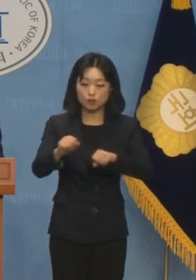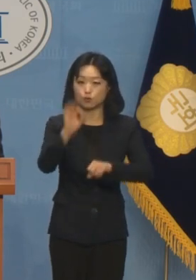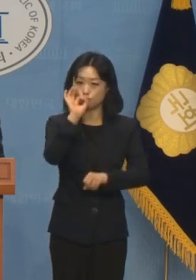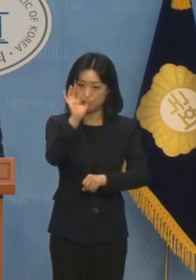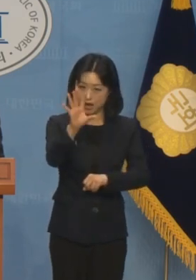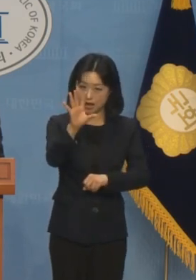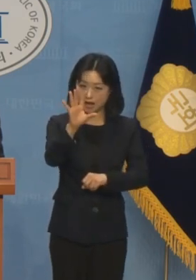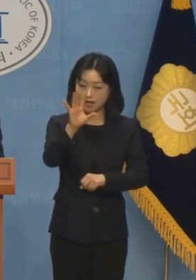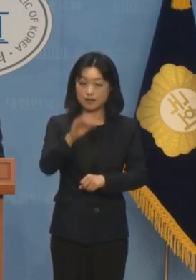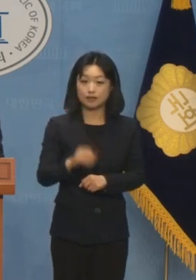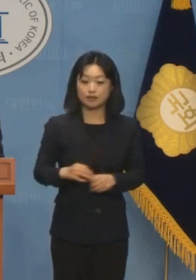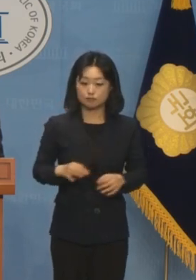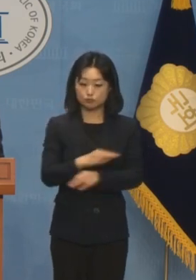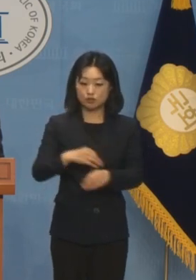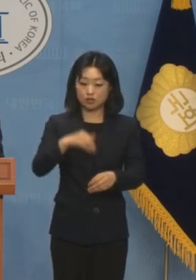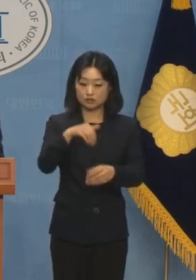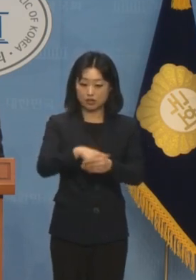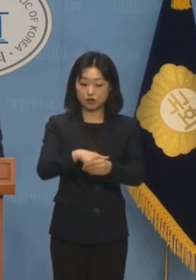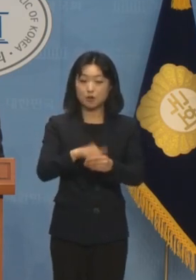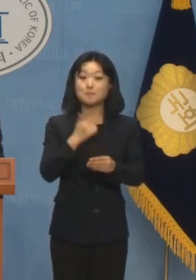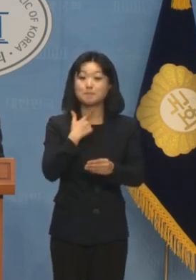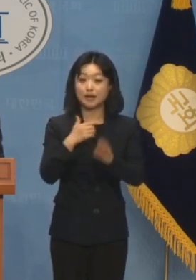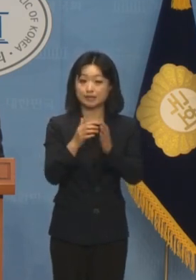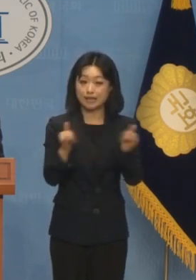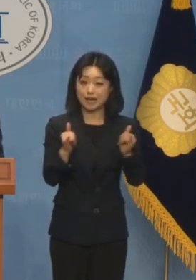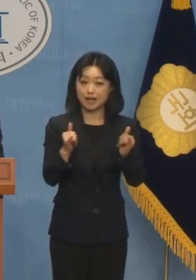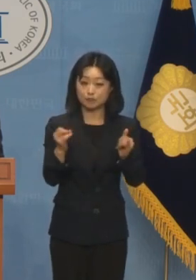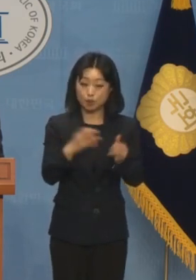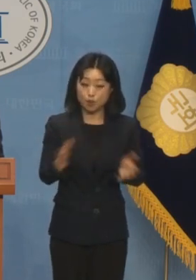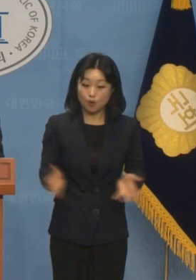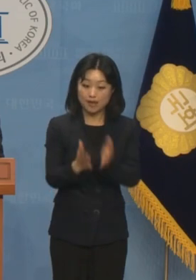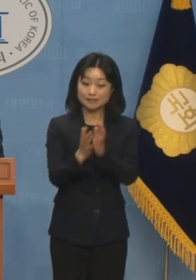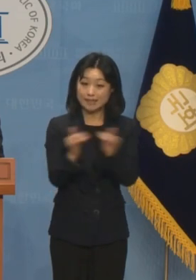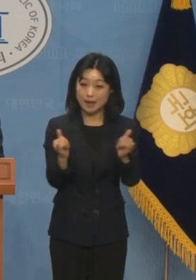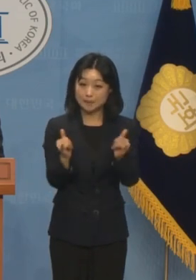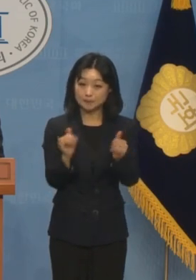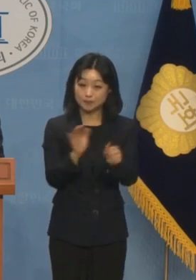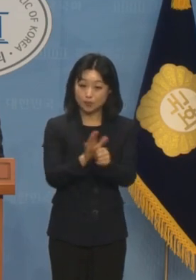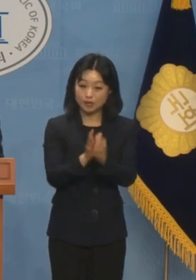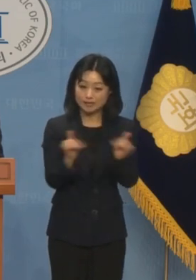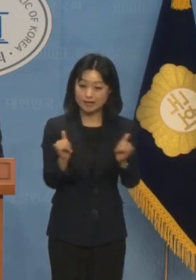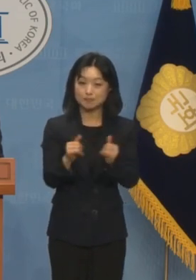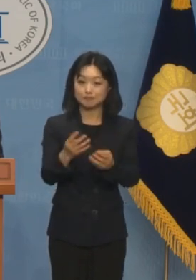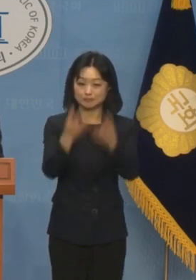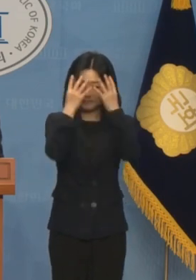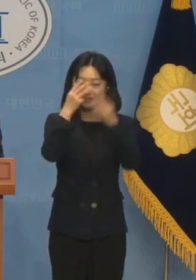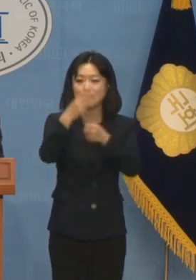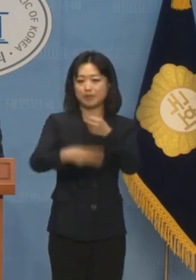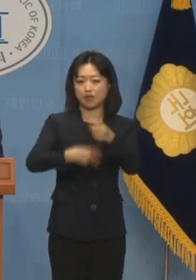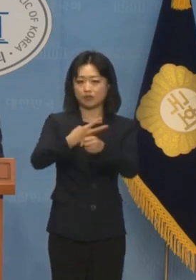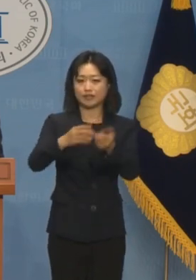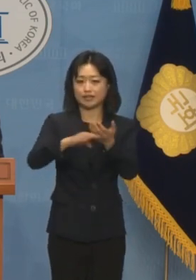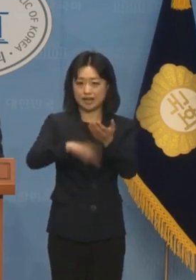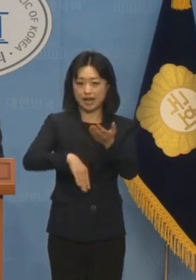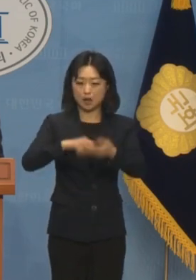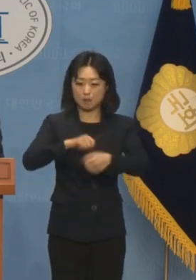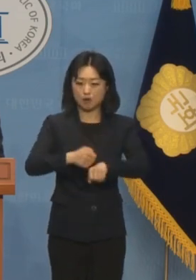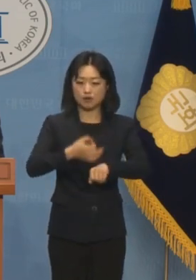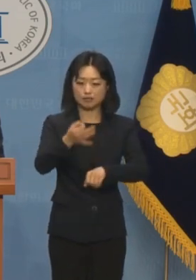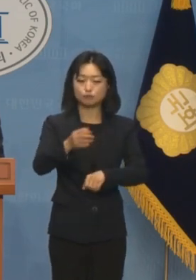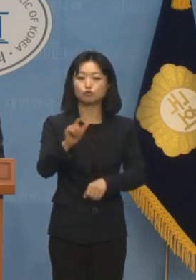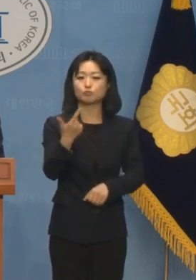없고 부정선거 운동을 한 자뿐만 아니라 하게 한 자도 3년 이하의 징역 또는 600만 원